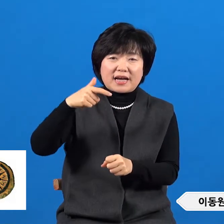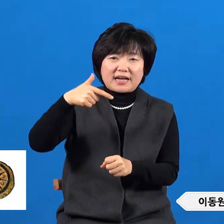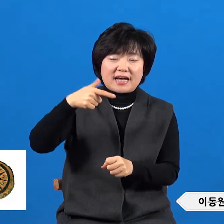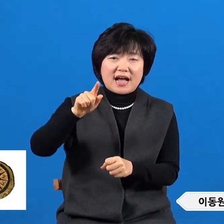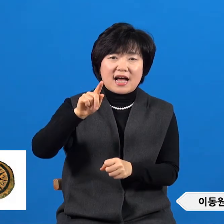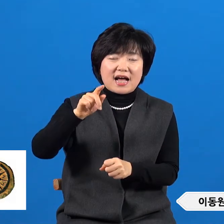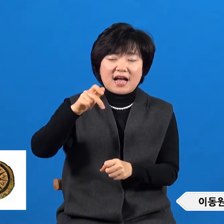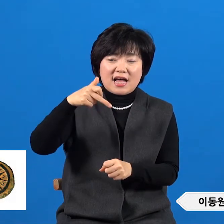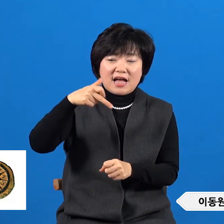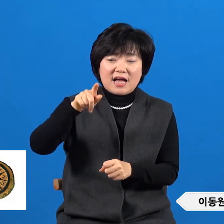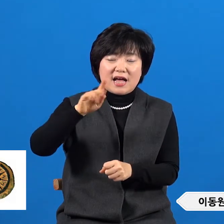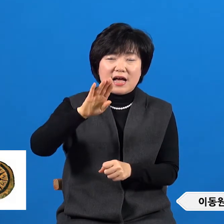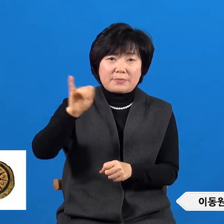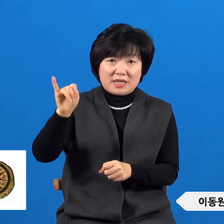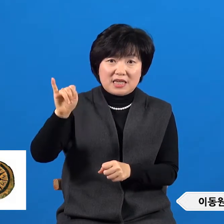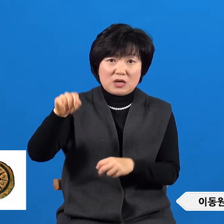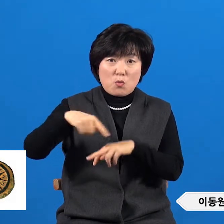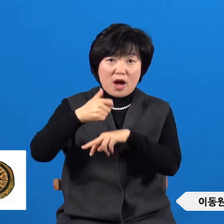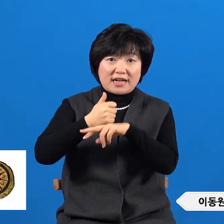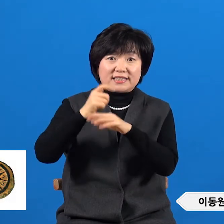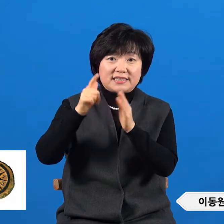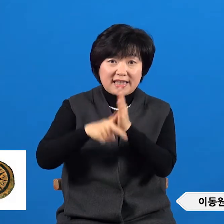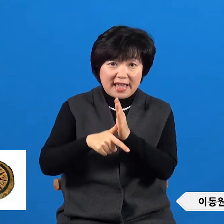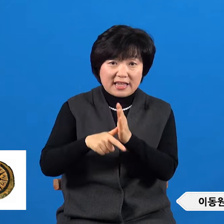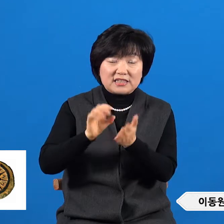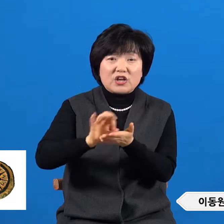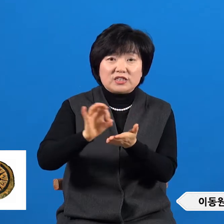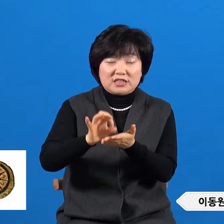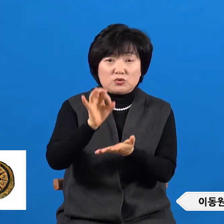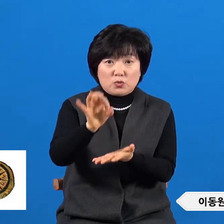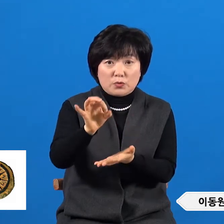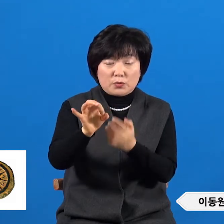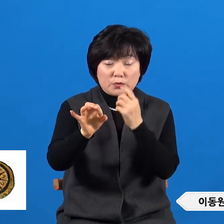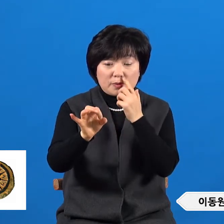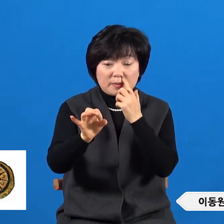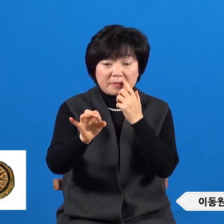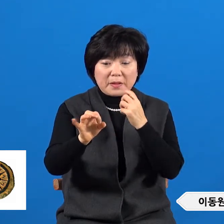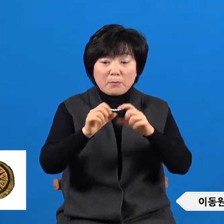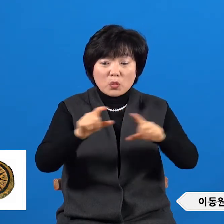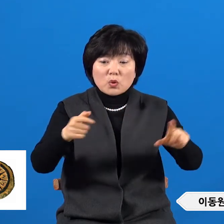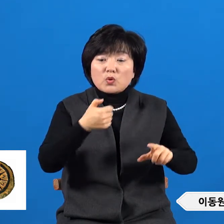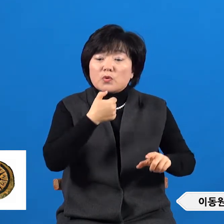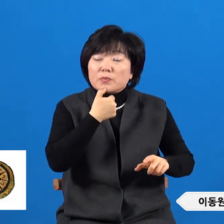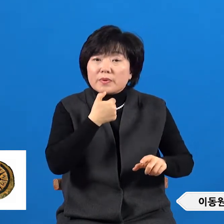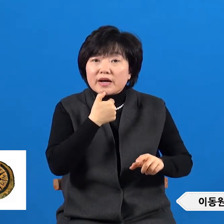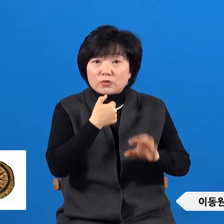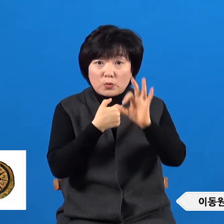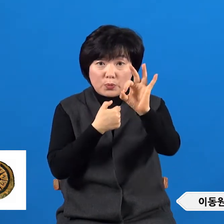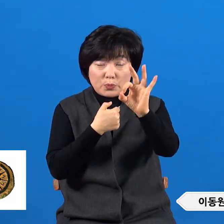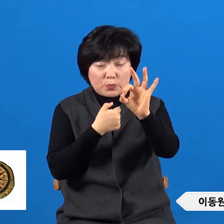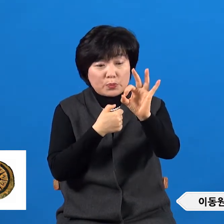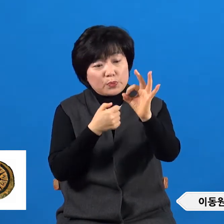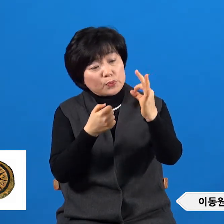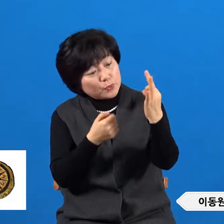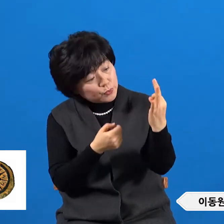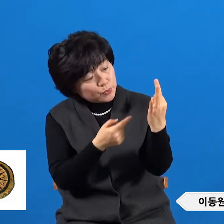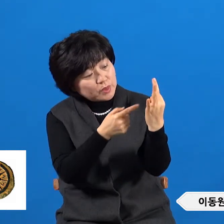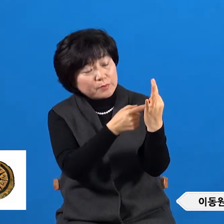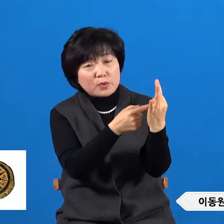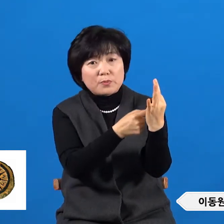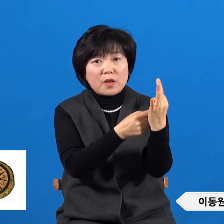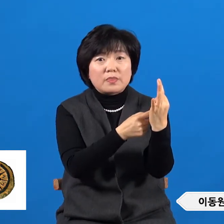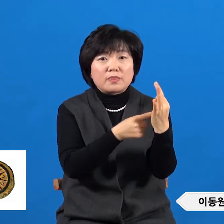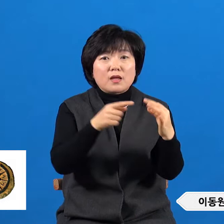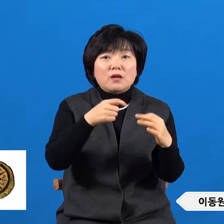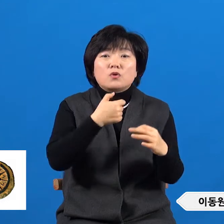왕조 시대부터 쓰여지는 것인데 대부분의 로마 화폐는 뒤에 로마 황제의 초상화가 있습니다.